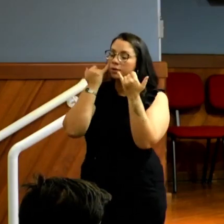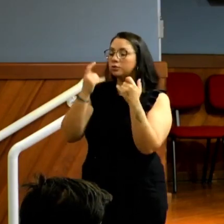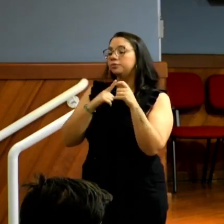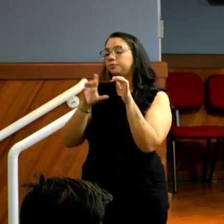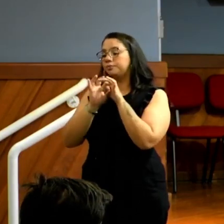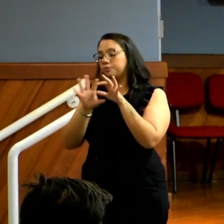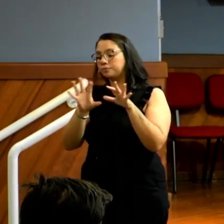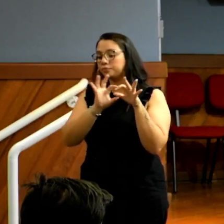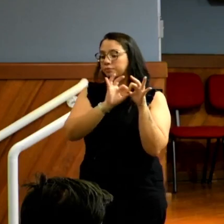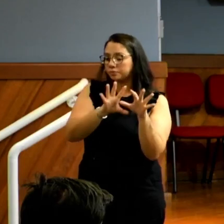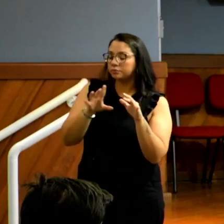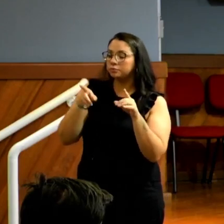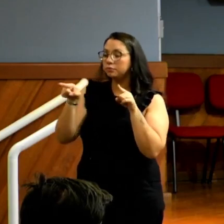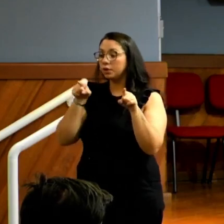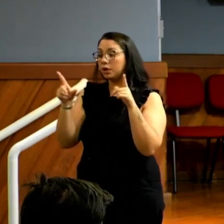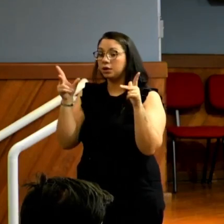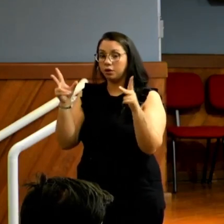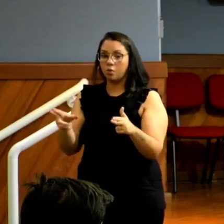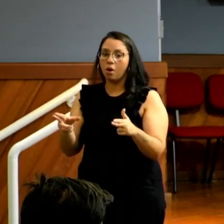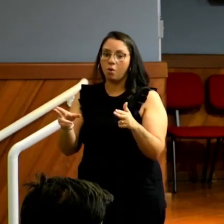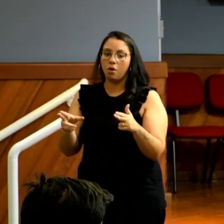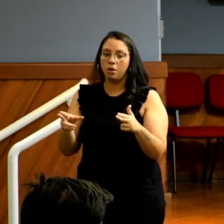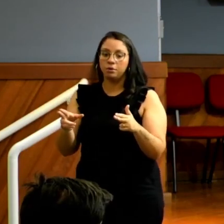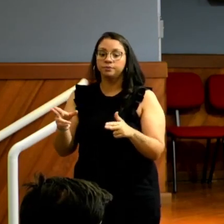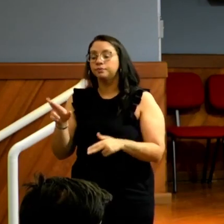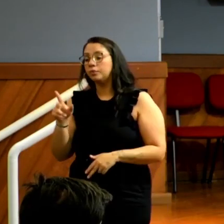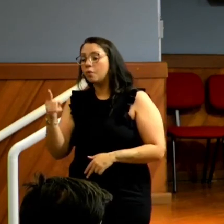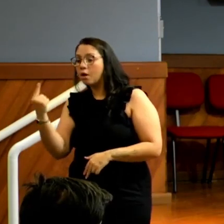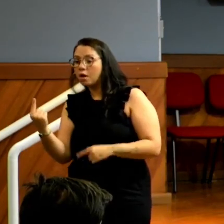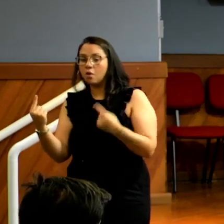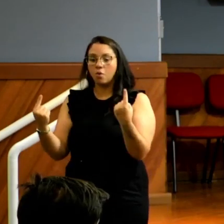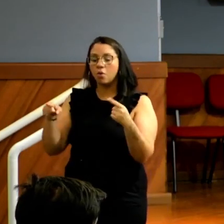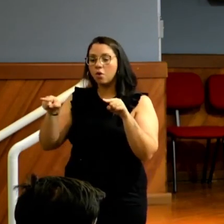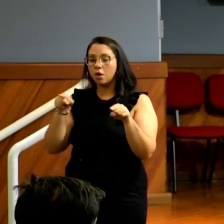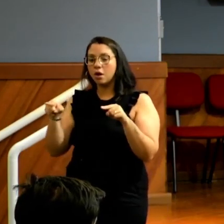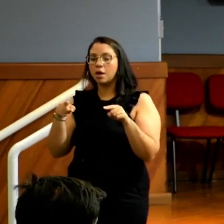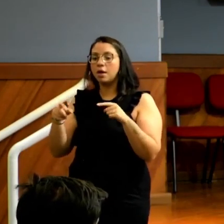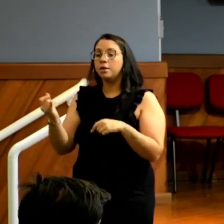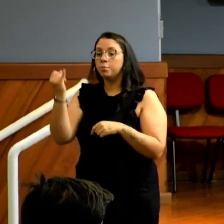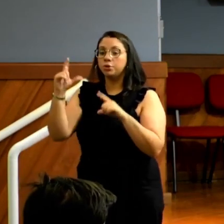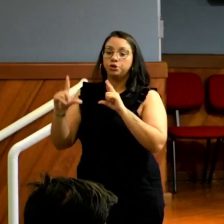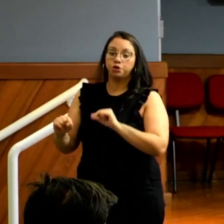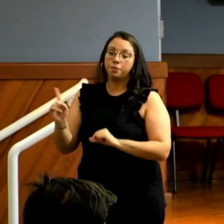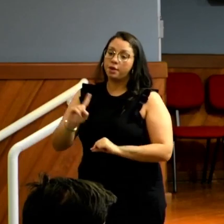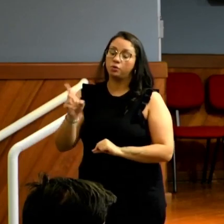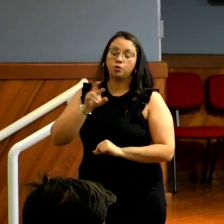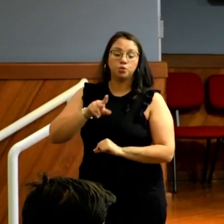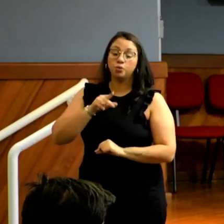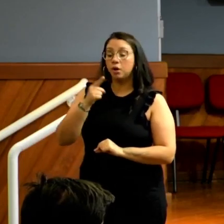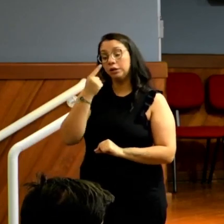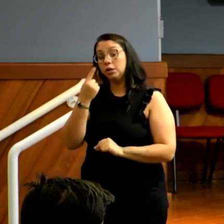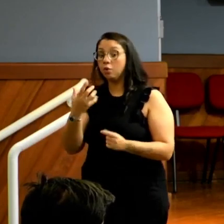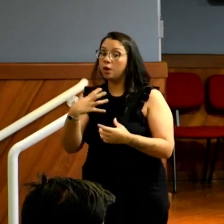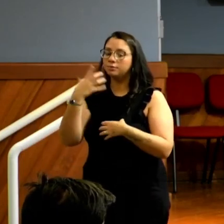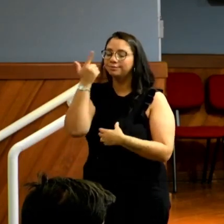acesso aos dois de formas iguais. Nenhum e nem outro ponto é menos importante, né? Vamos dizer assim. Aí eu acho